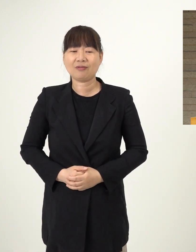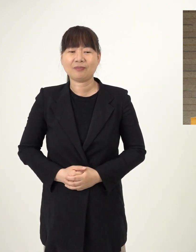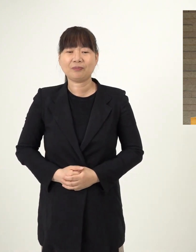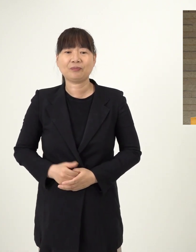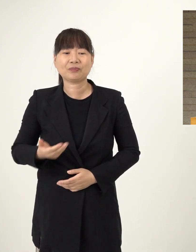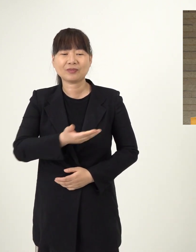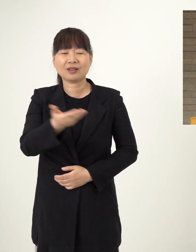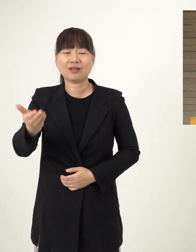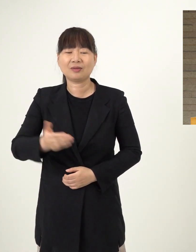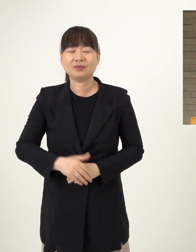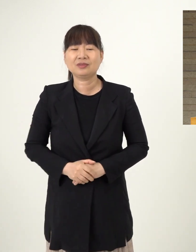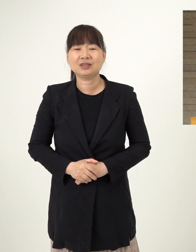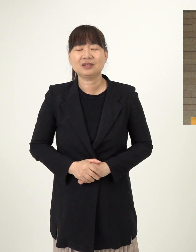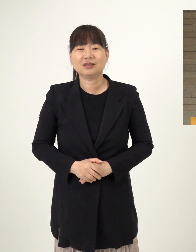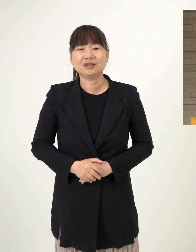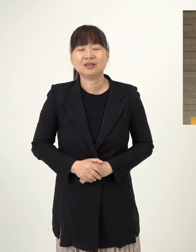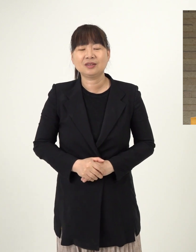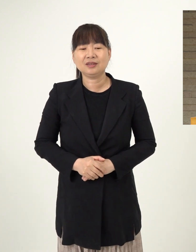여러분,